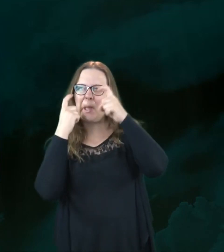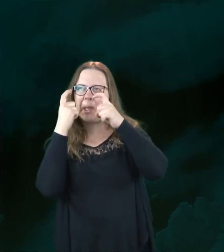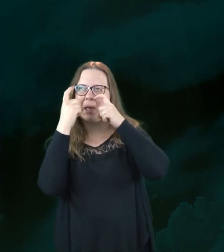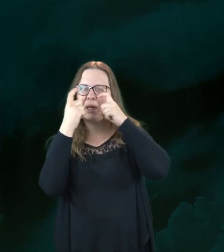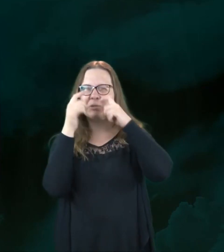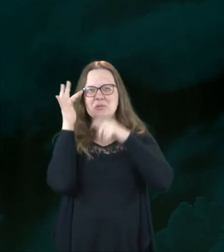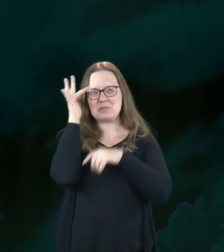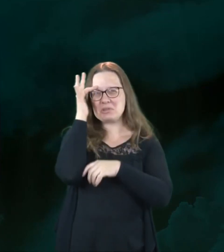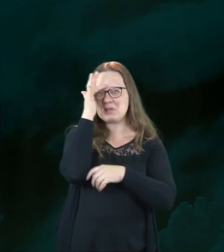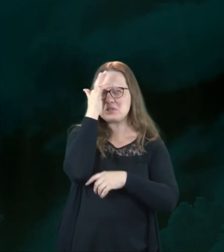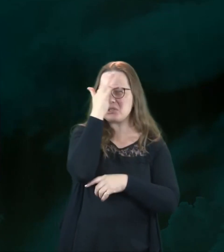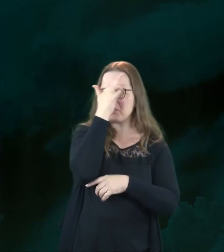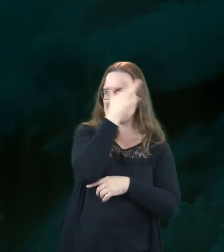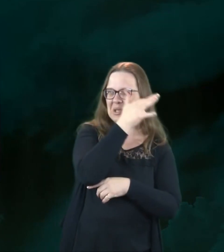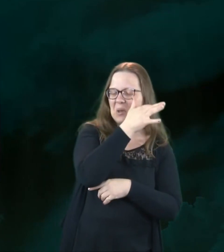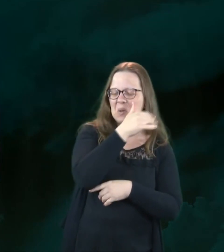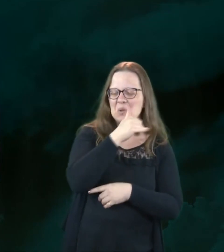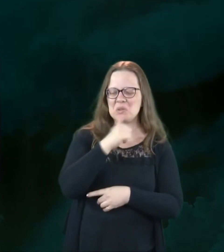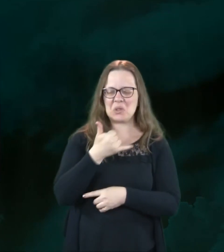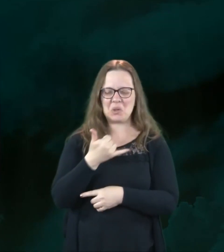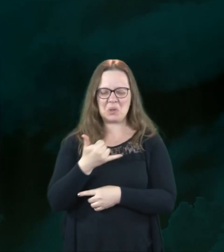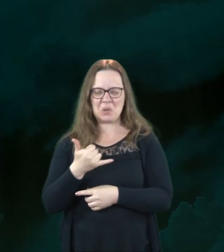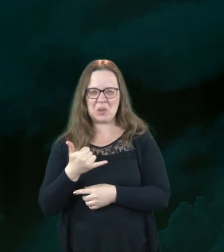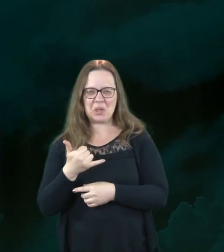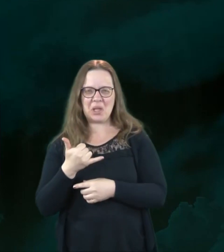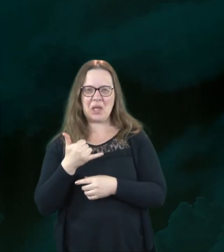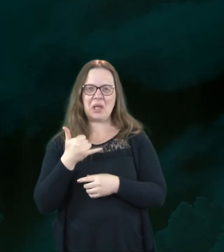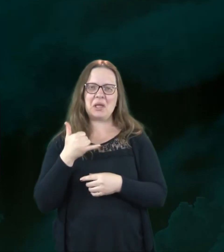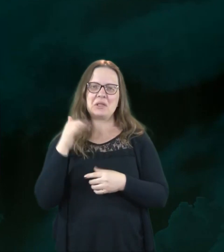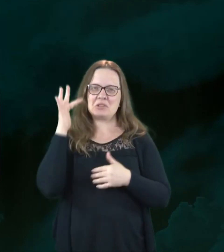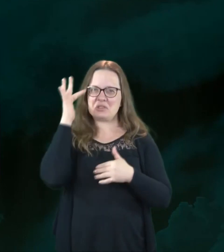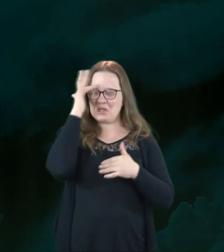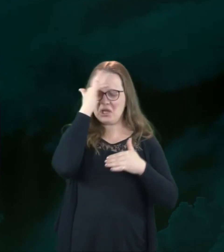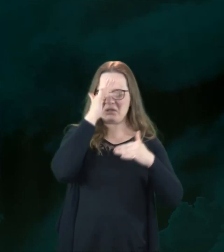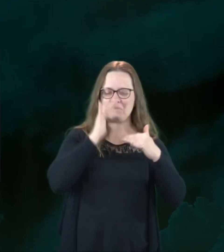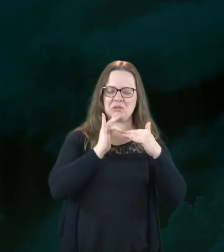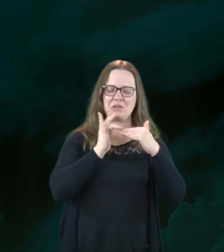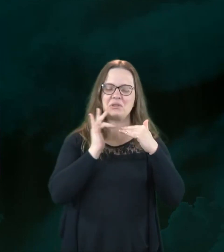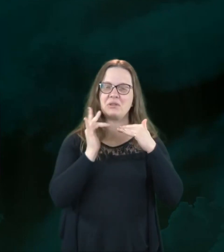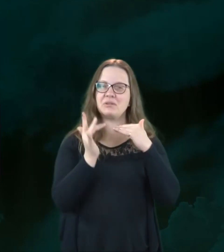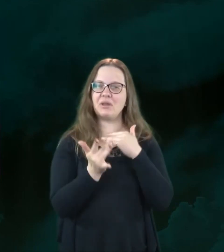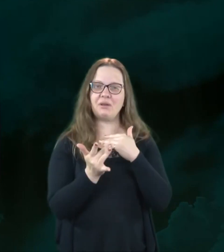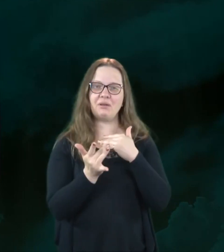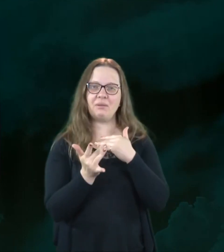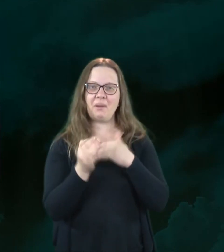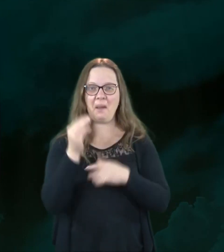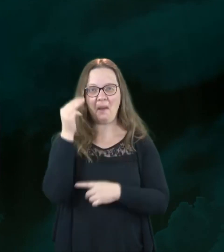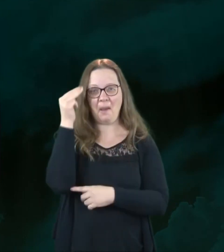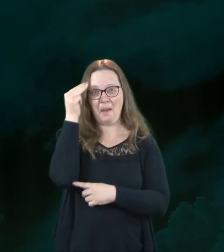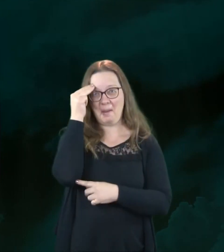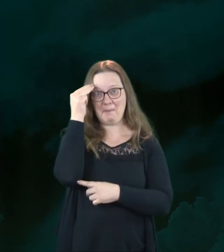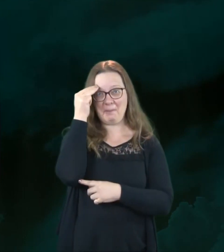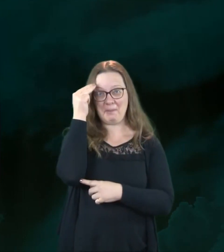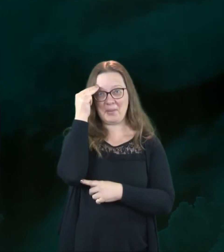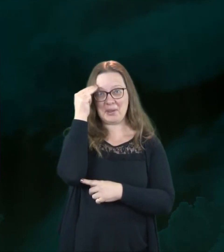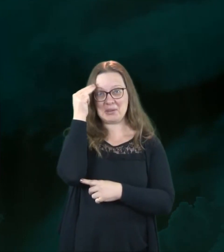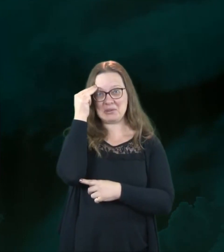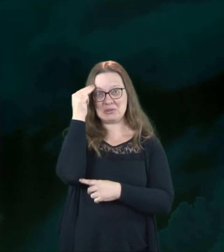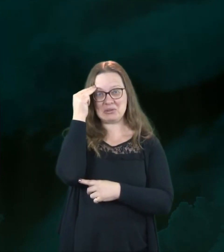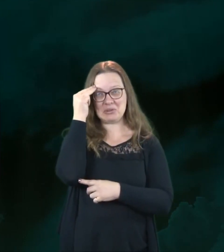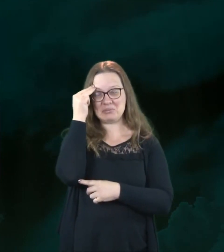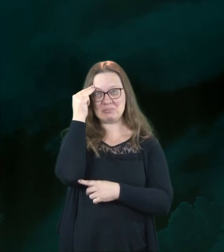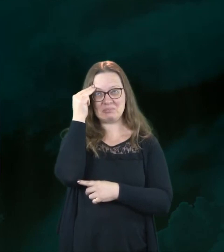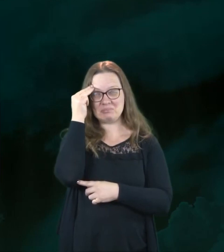seu celular, né, nas mídias sociais, você não tem a mente, né, capaz de receber